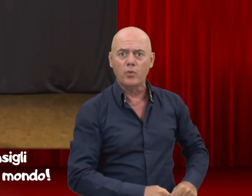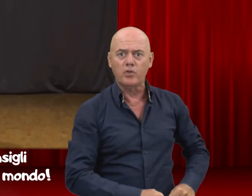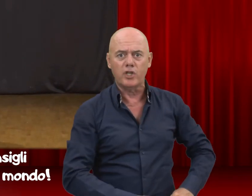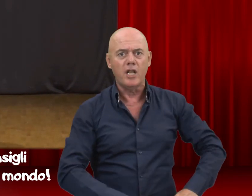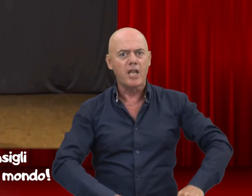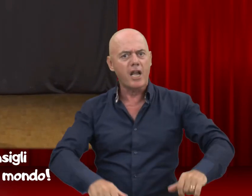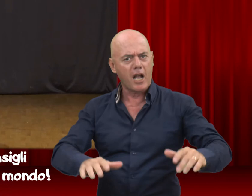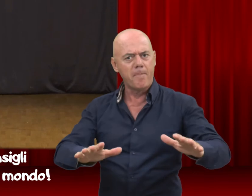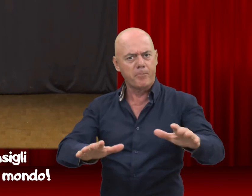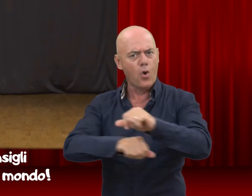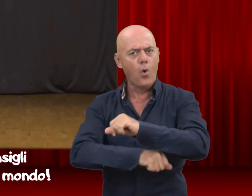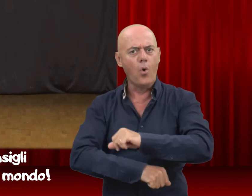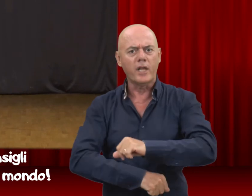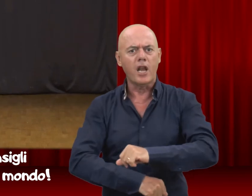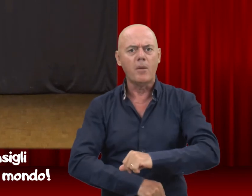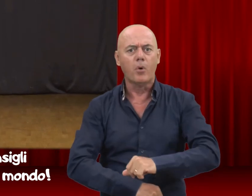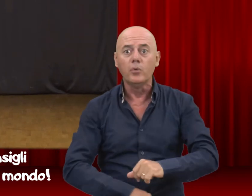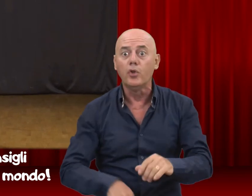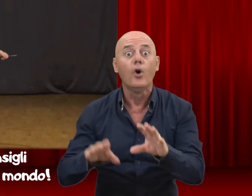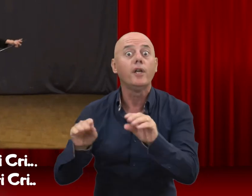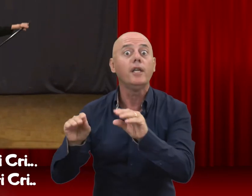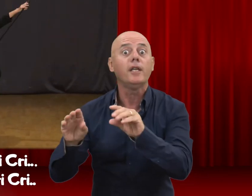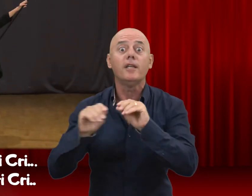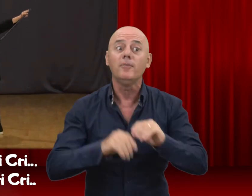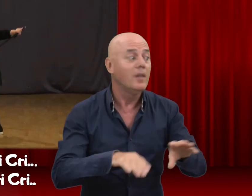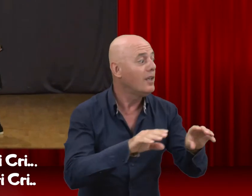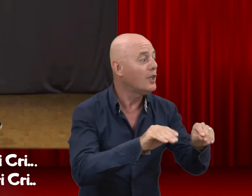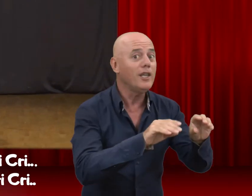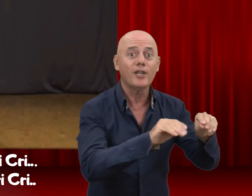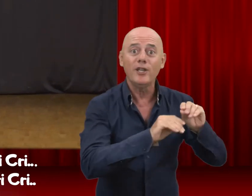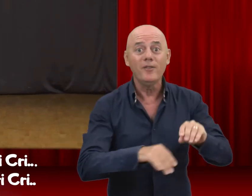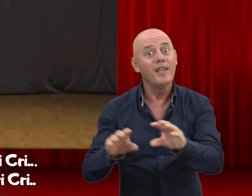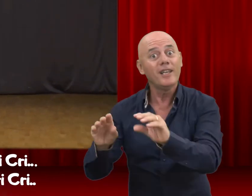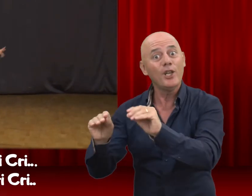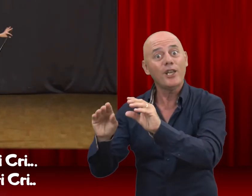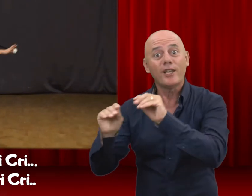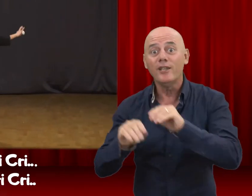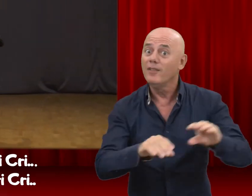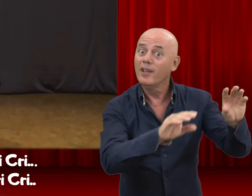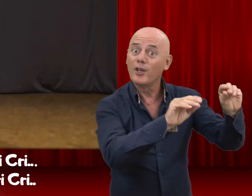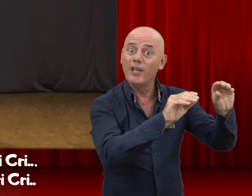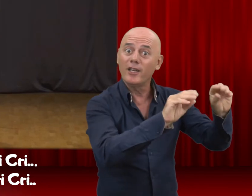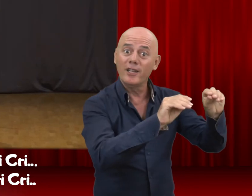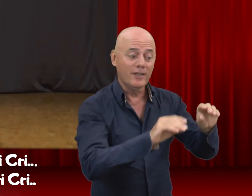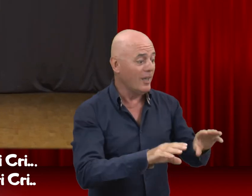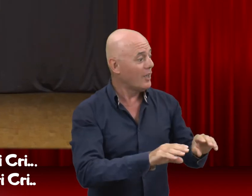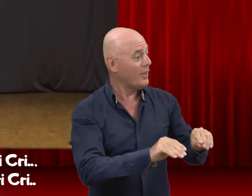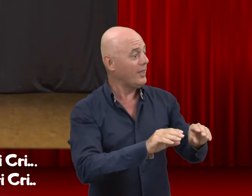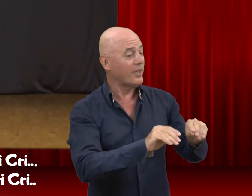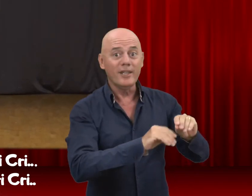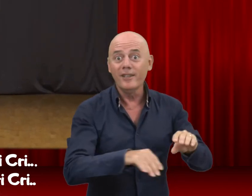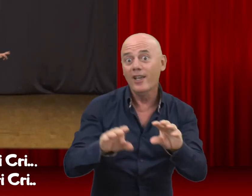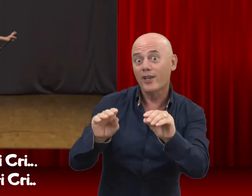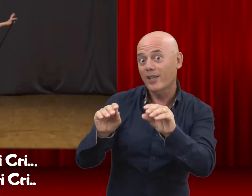dare consigli è campione del mondo. Cric cric, cric cric, cric cric, cric cric,